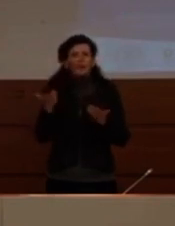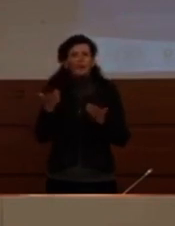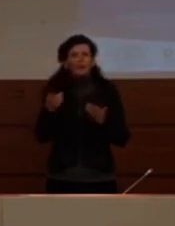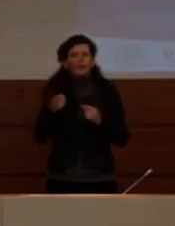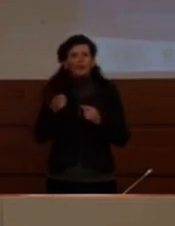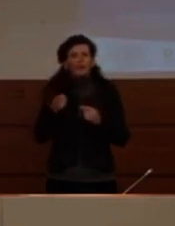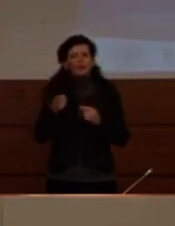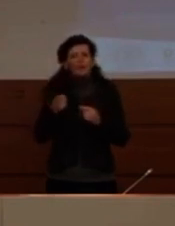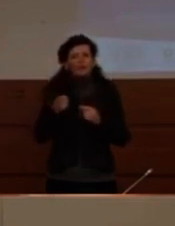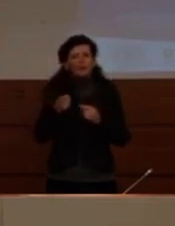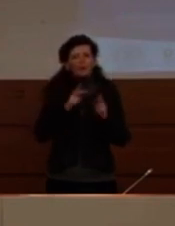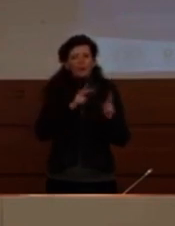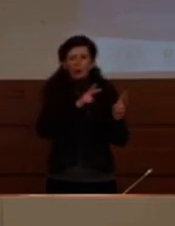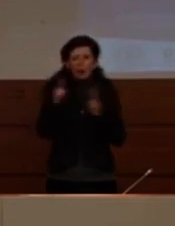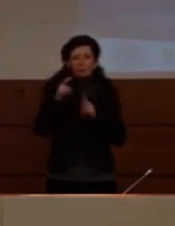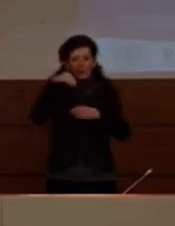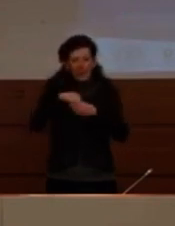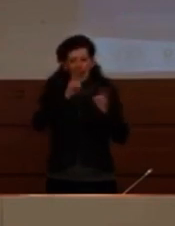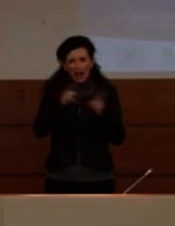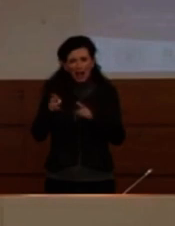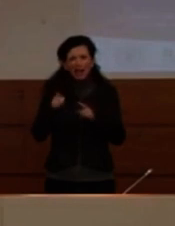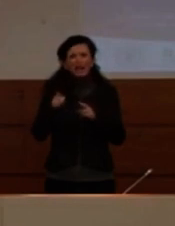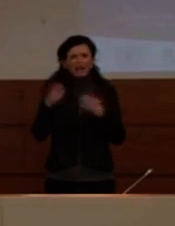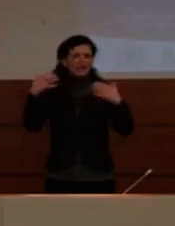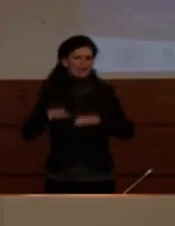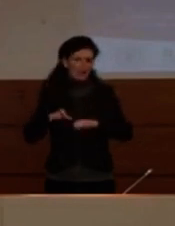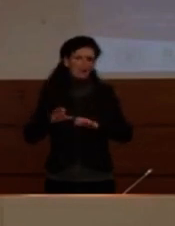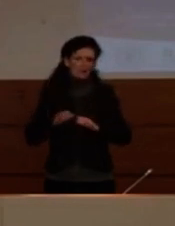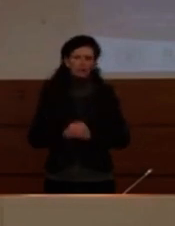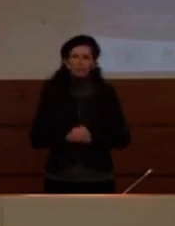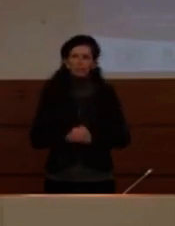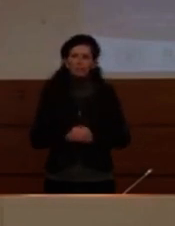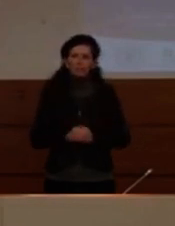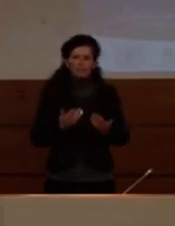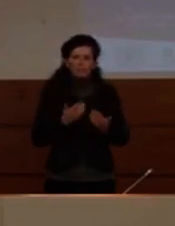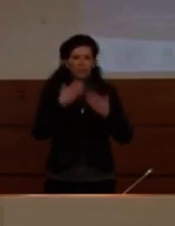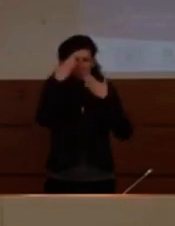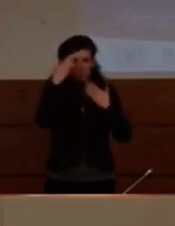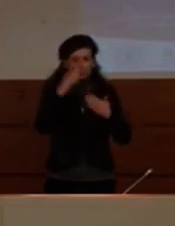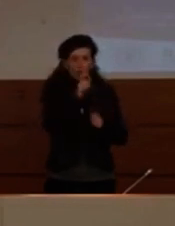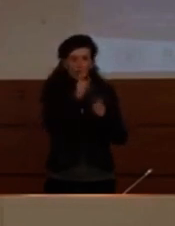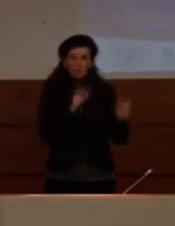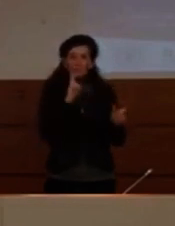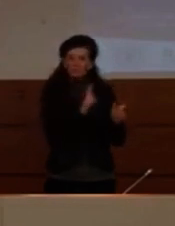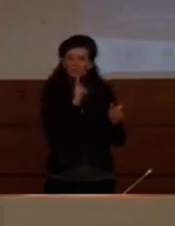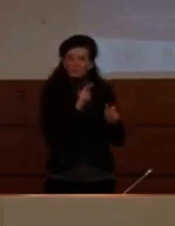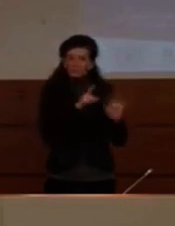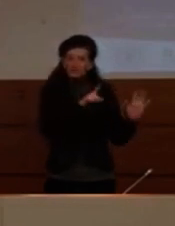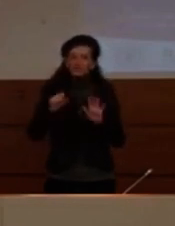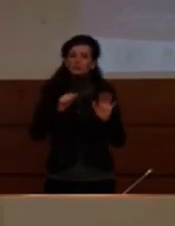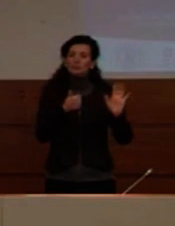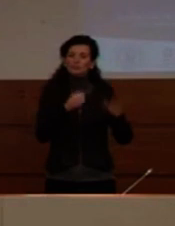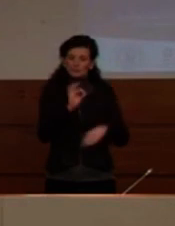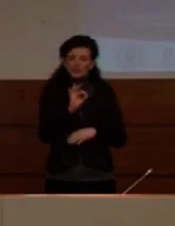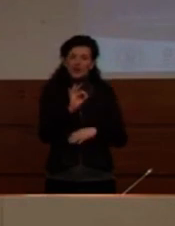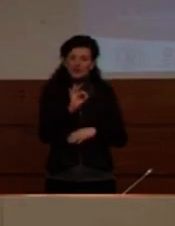il numero degli ospedalizzati. Purtroppo il numero dei deceduti ancora oggi registrato è di